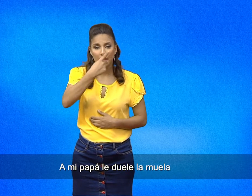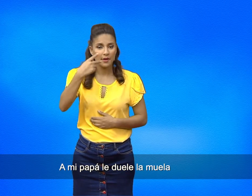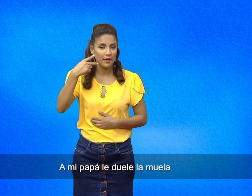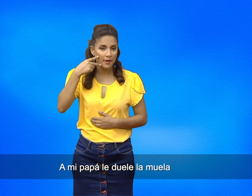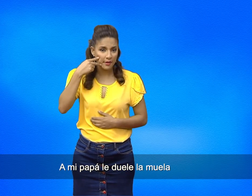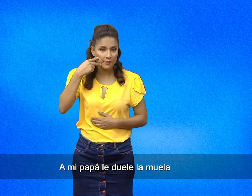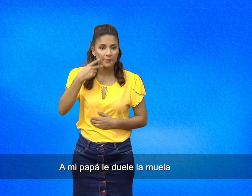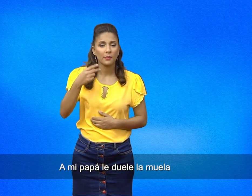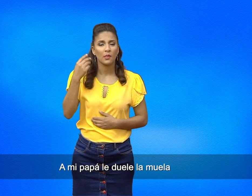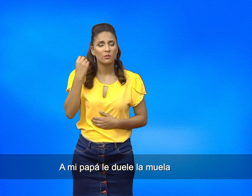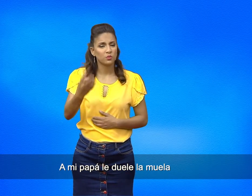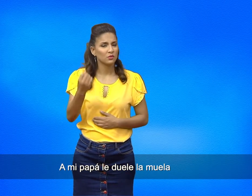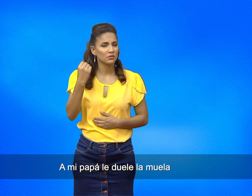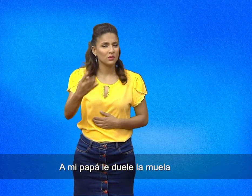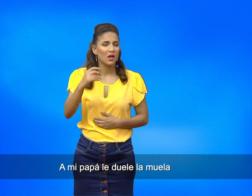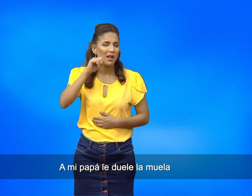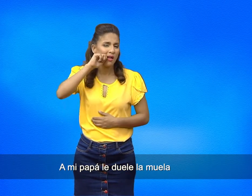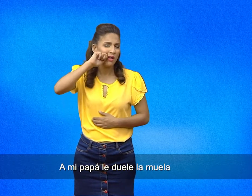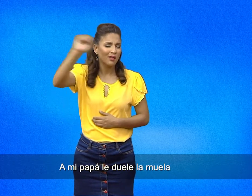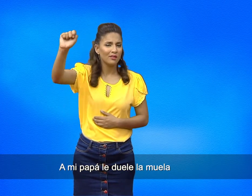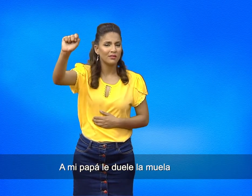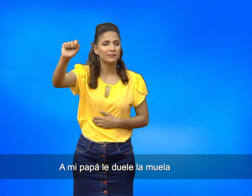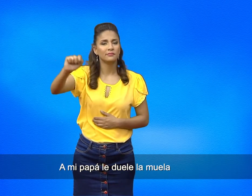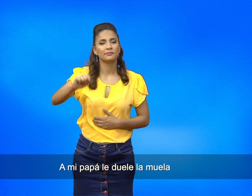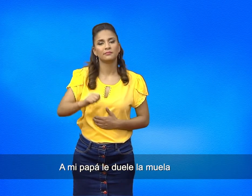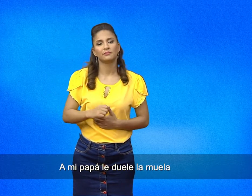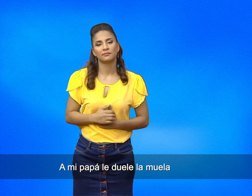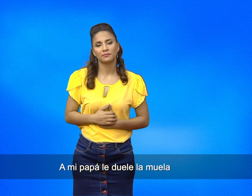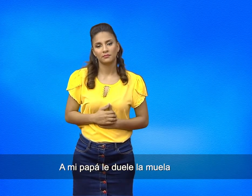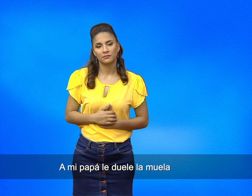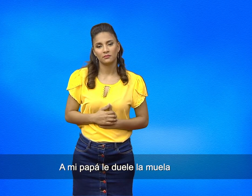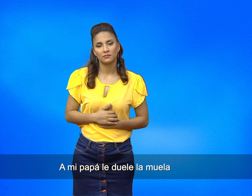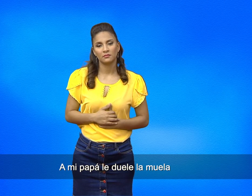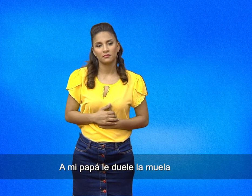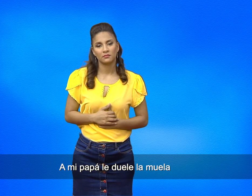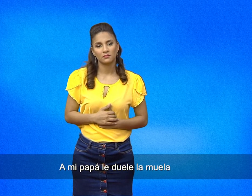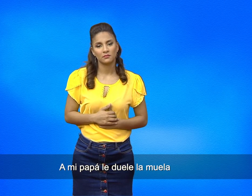a mi papá le duele la muela